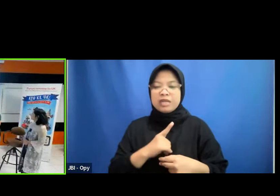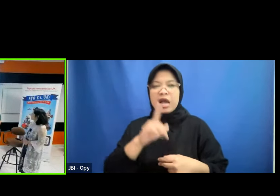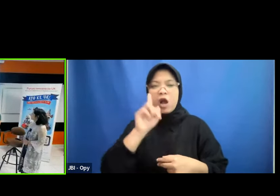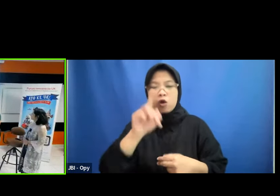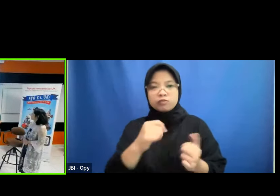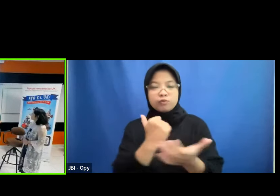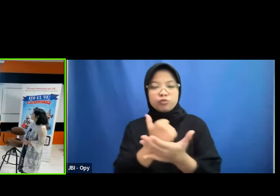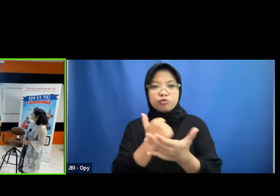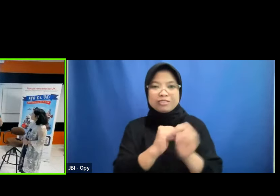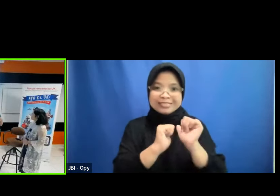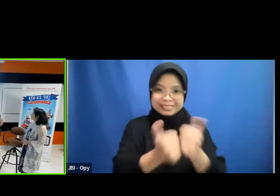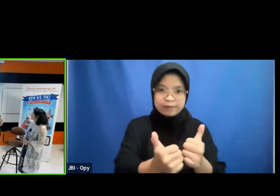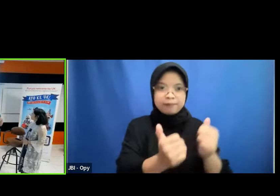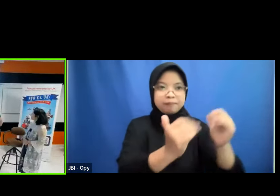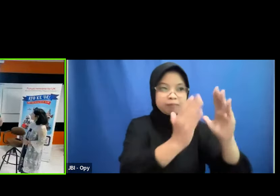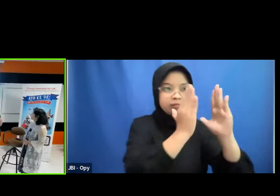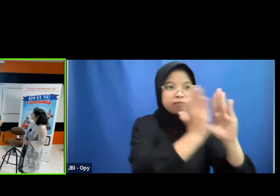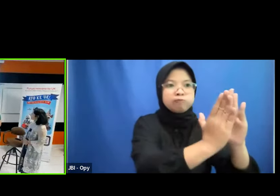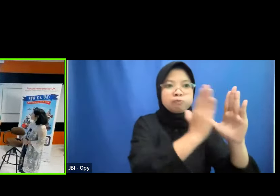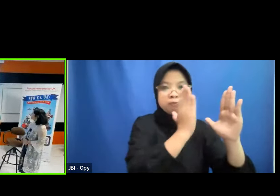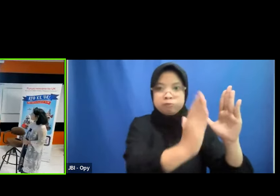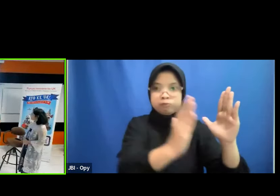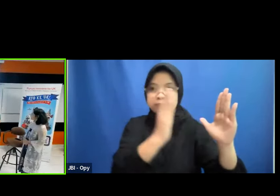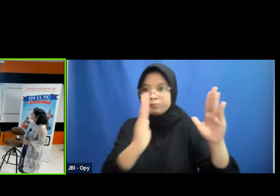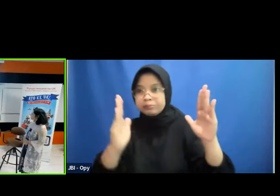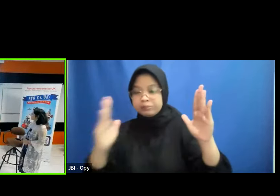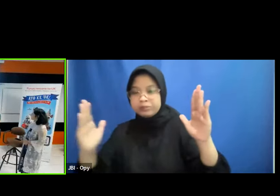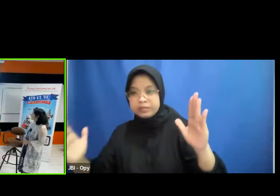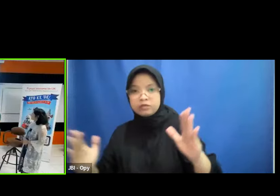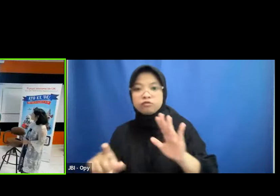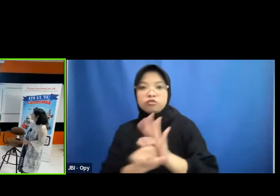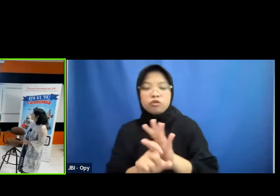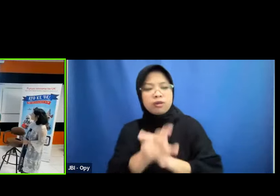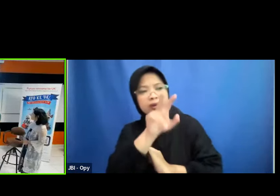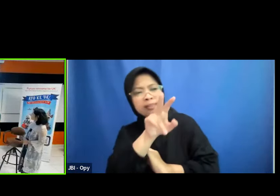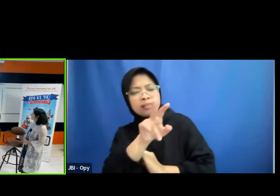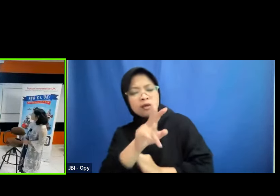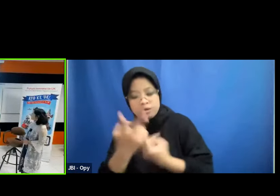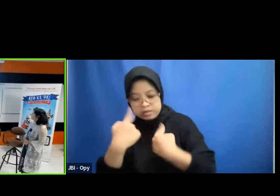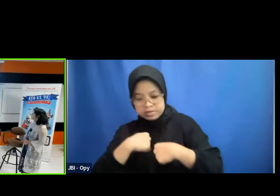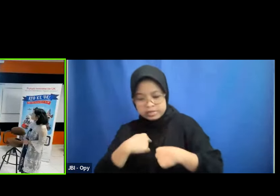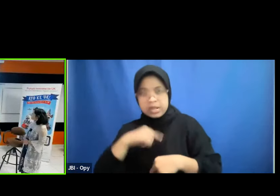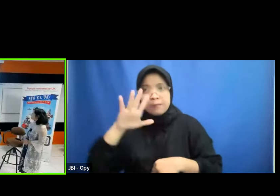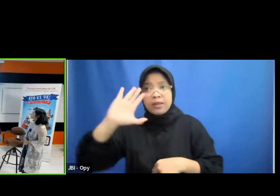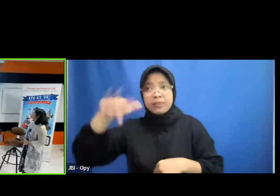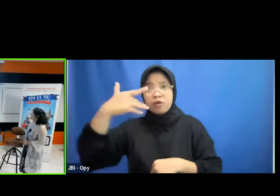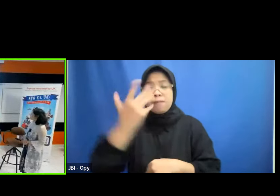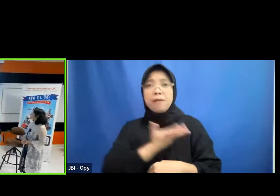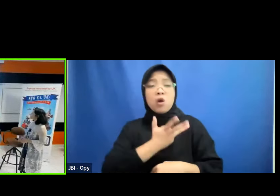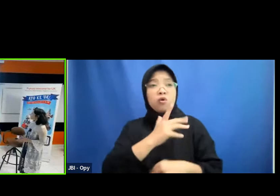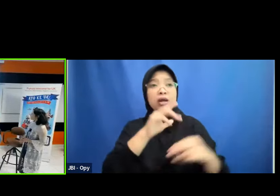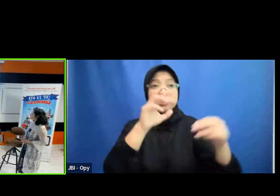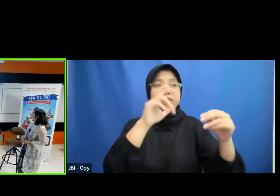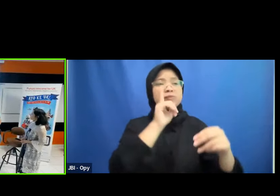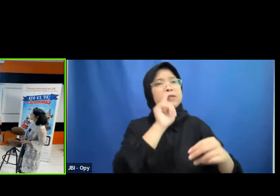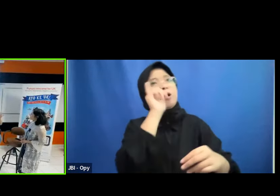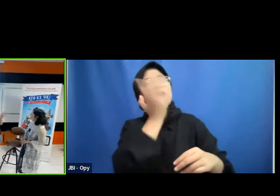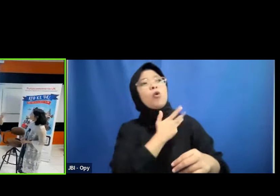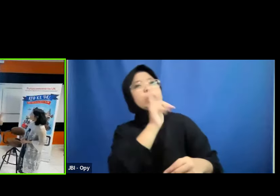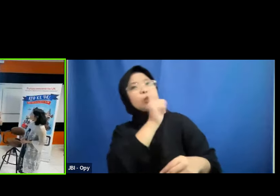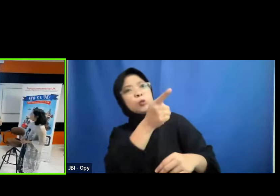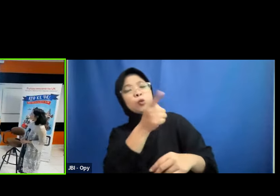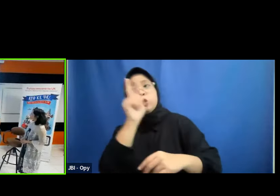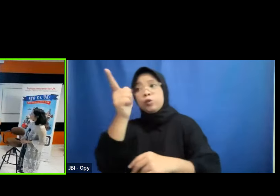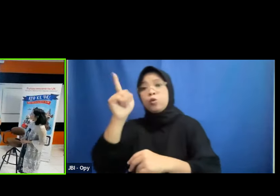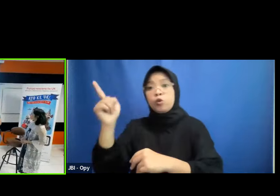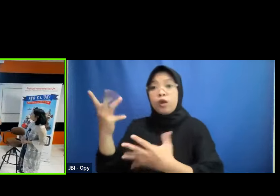selalu backtrack dari CAR plan Saya misalnya saya k plan saya saya melihat diri saya 5 tahun ke depan saya ingin menjadi ini nih saya lihat leadership qualnya